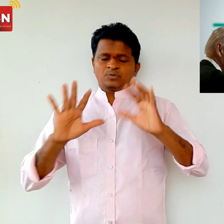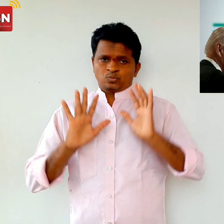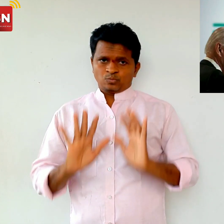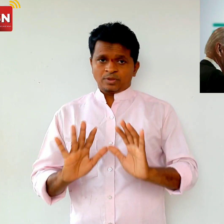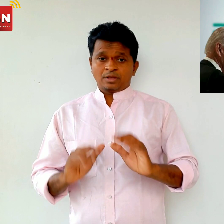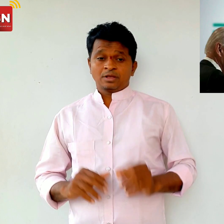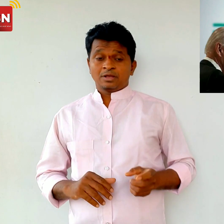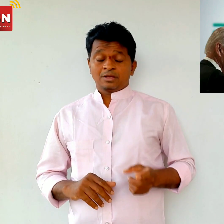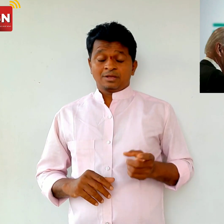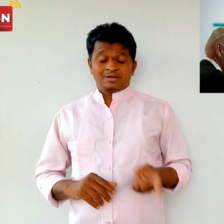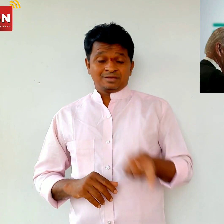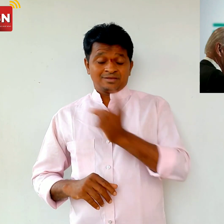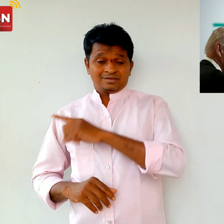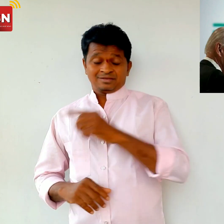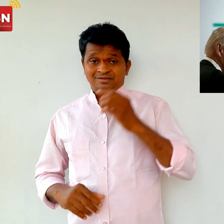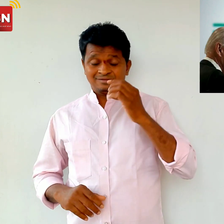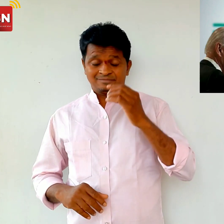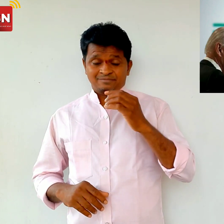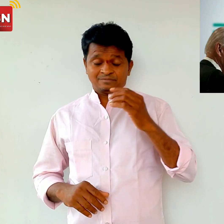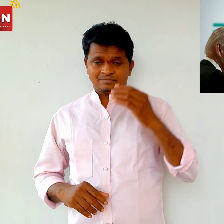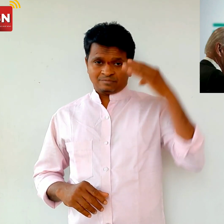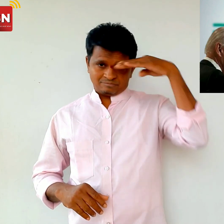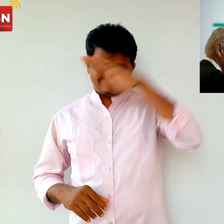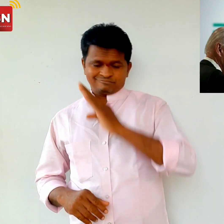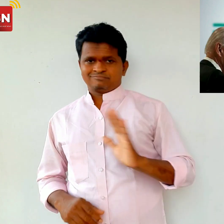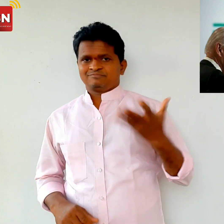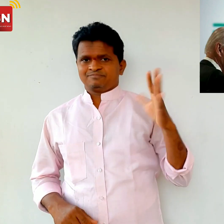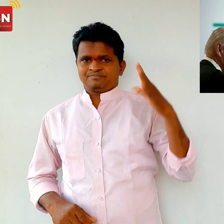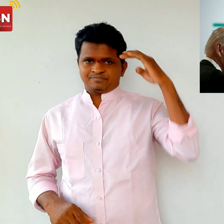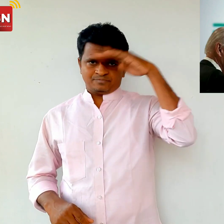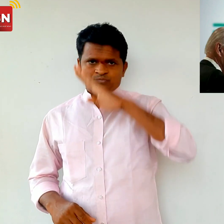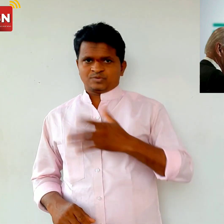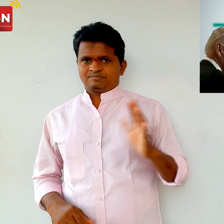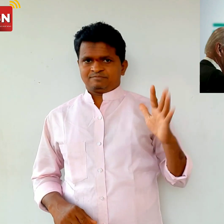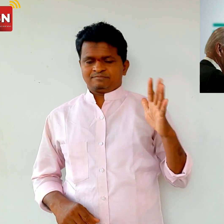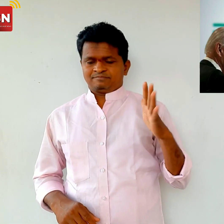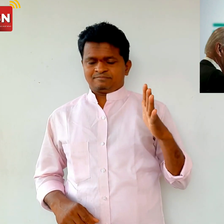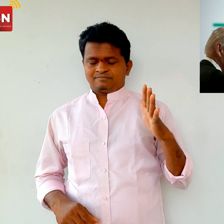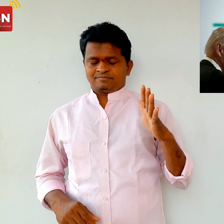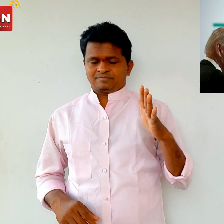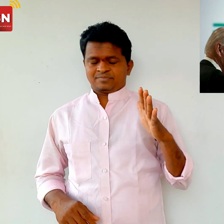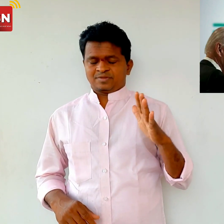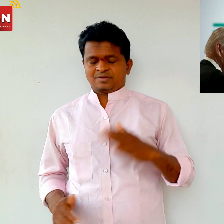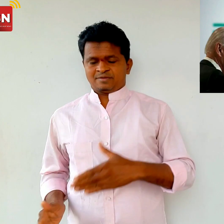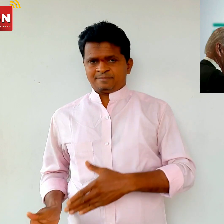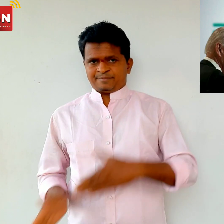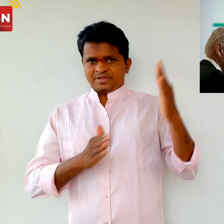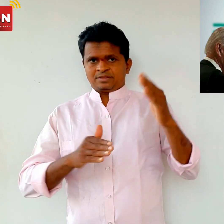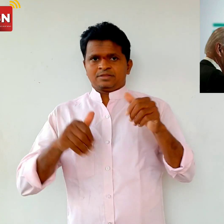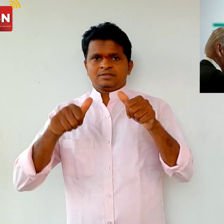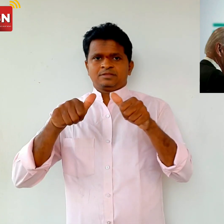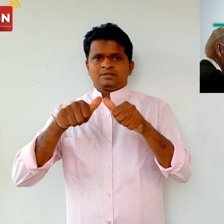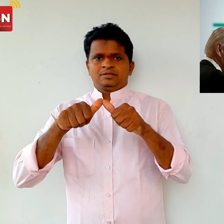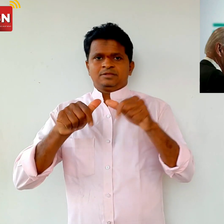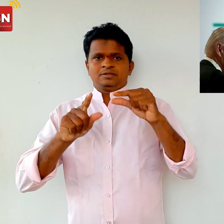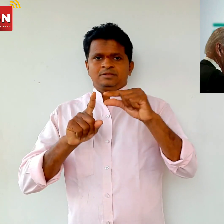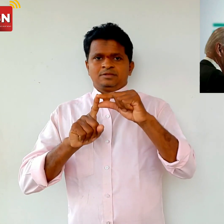ఇది అజ్ఞానంతో కూడిన దురాలోచన. నువ్వు బాగా ఆలోచించుకోను. ఎక్కడి చూసిన